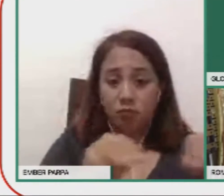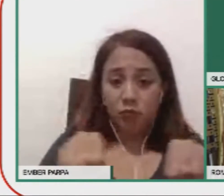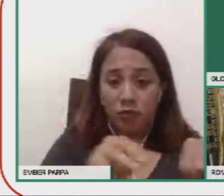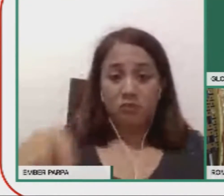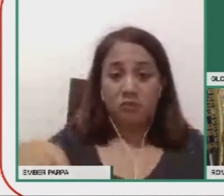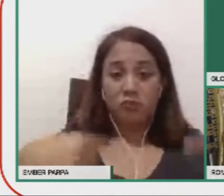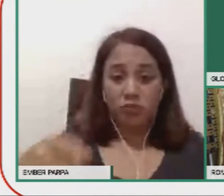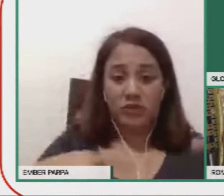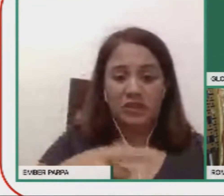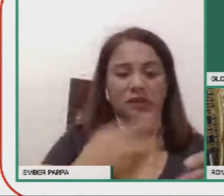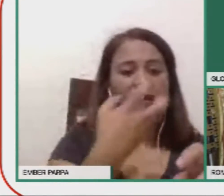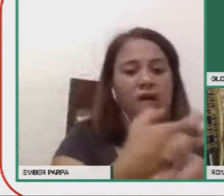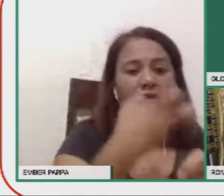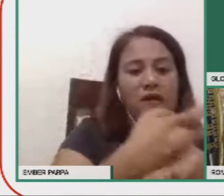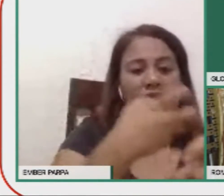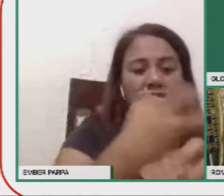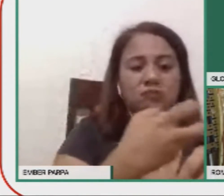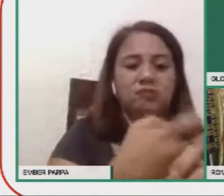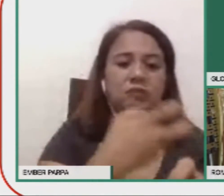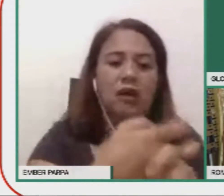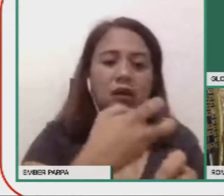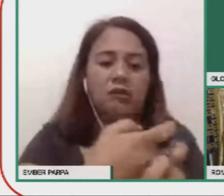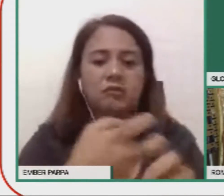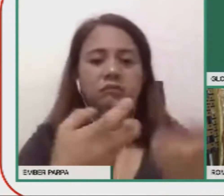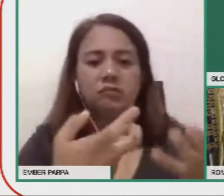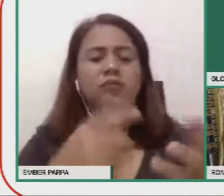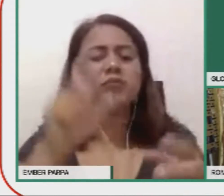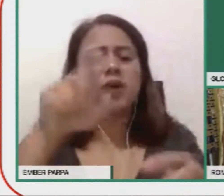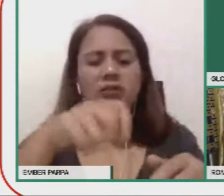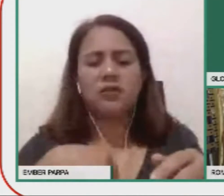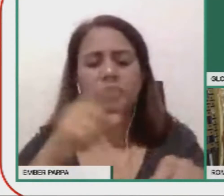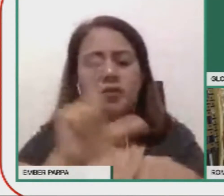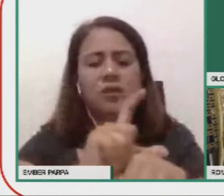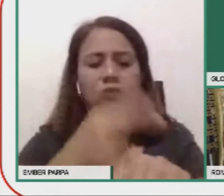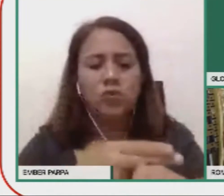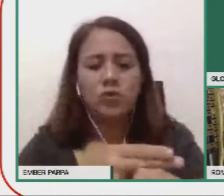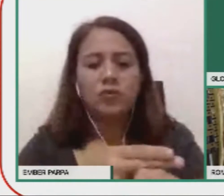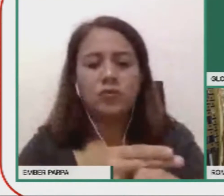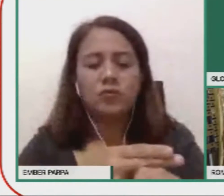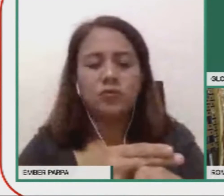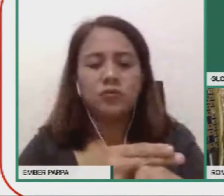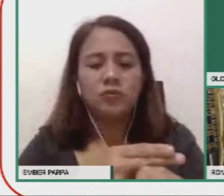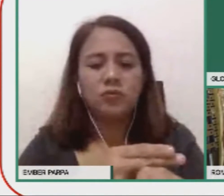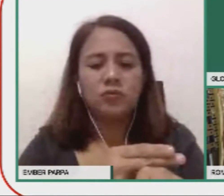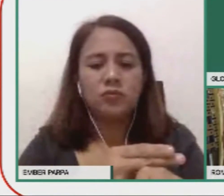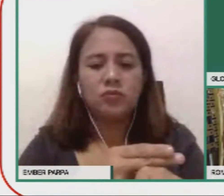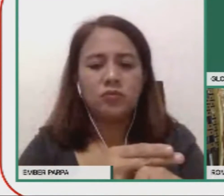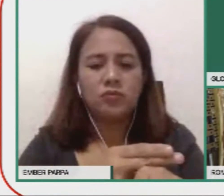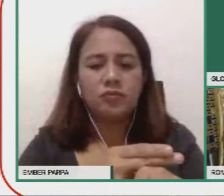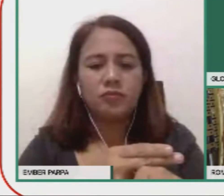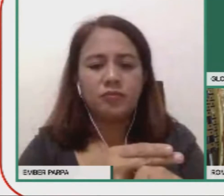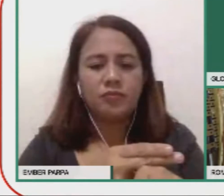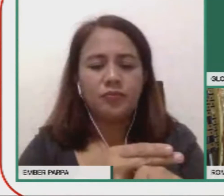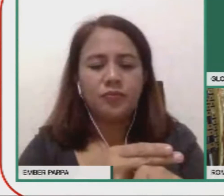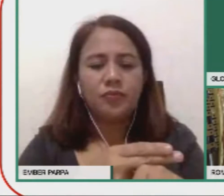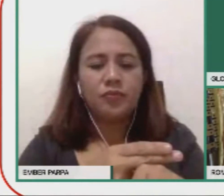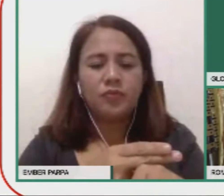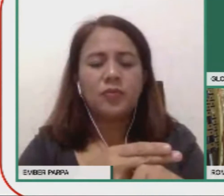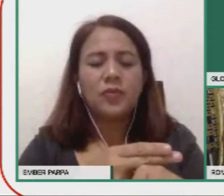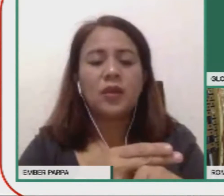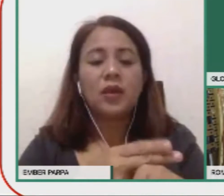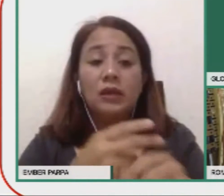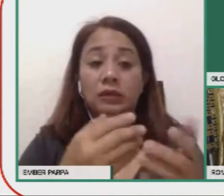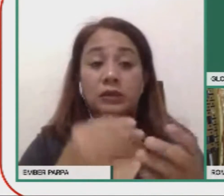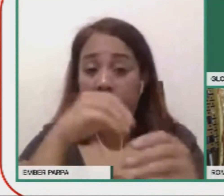kami ng pangkabuhayan na kahit nasa yeah, pangkabuhayan na kahit nasa loob ng tahanan